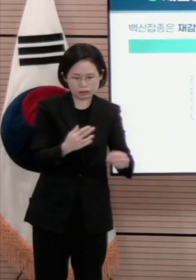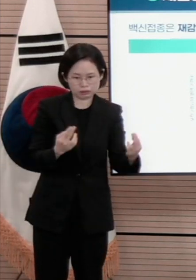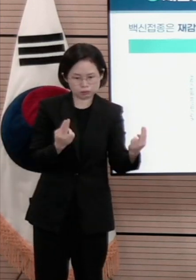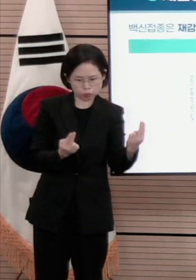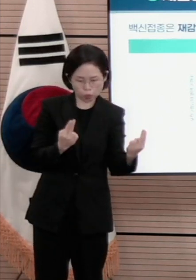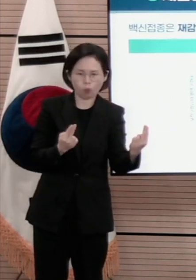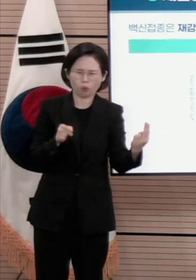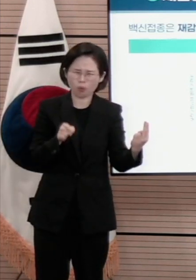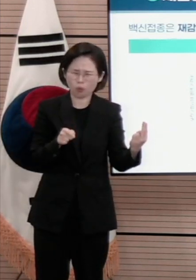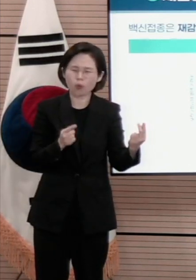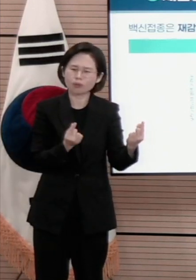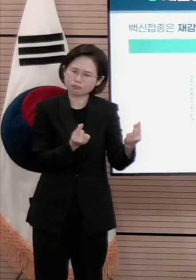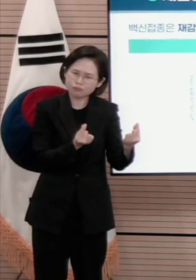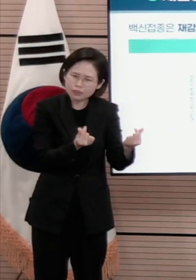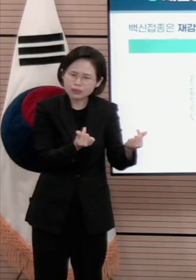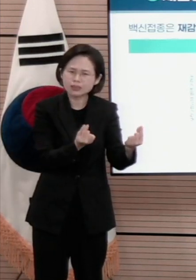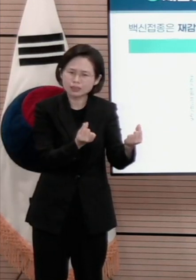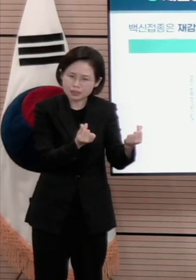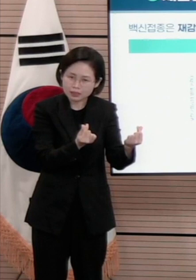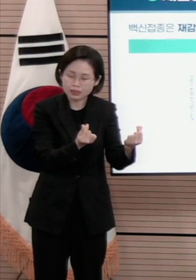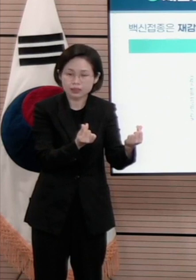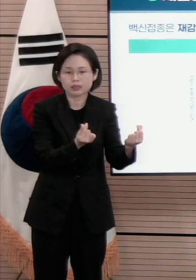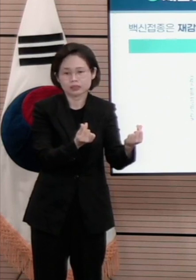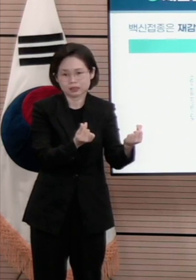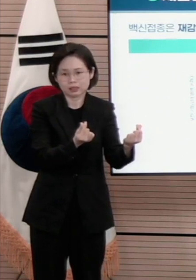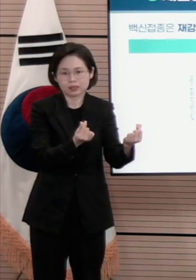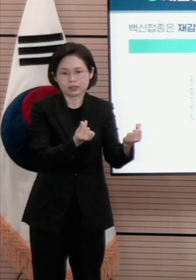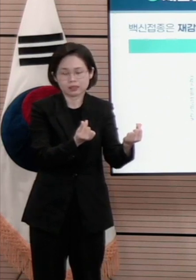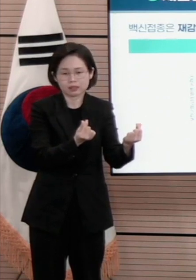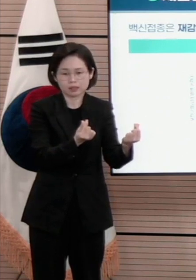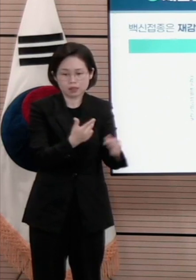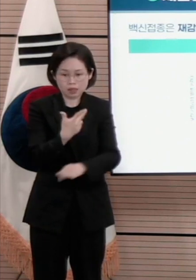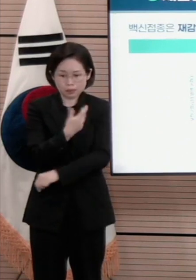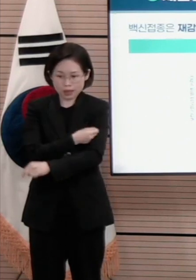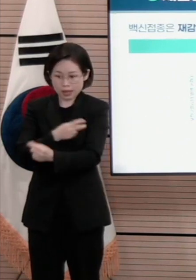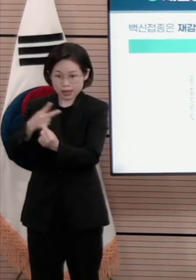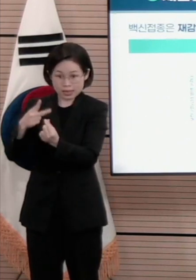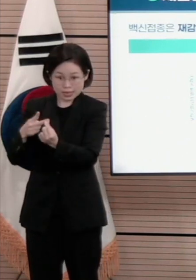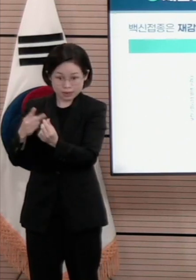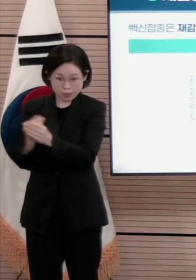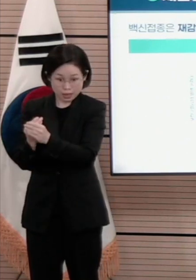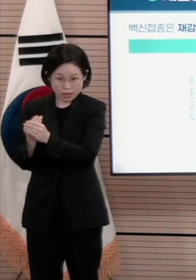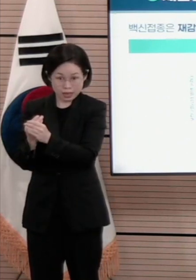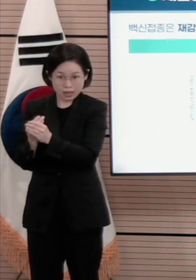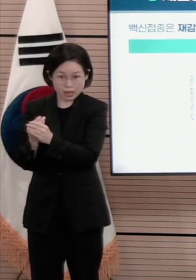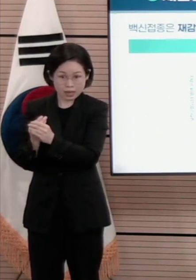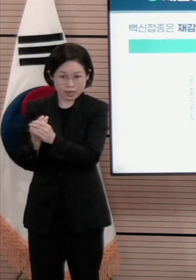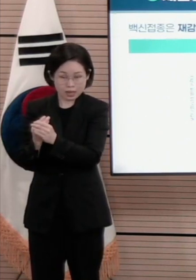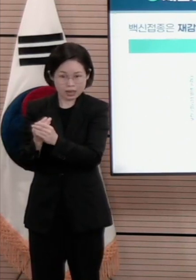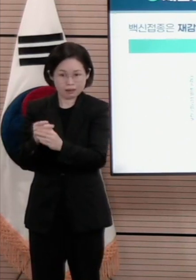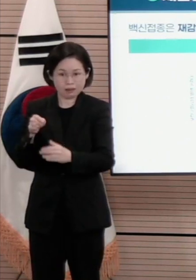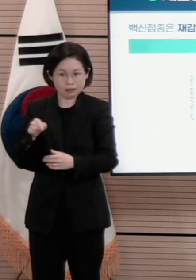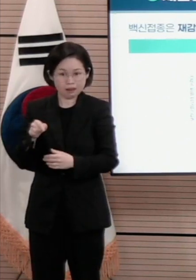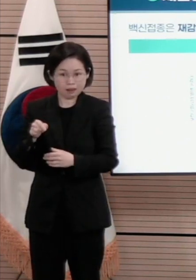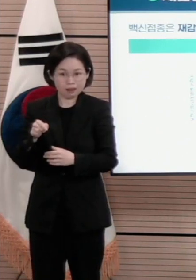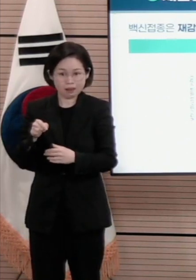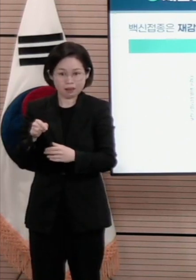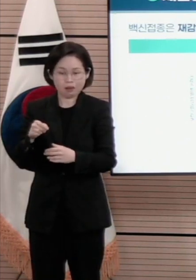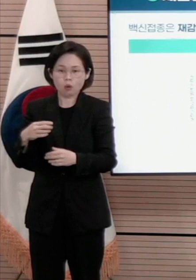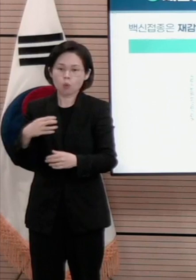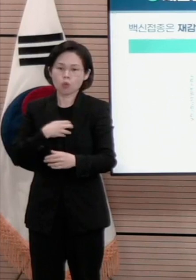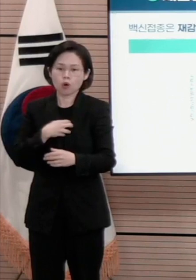정도의 위험도를 보이는 거에 반해서 2차 접종 완료자의 경우에는 한 반 정도로